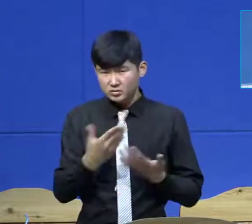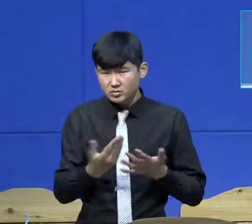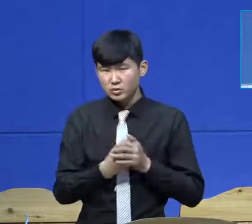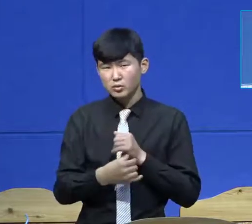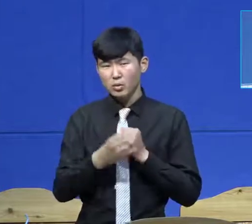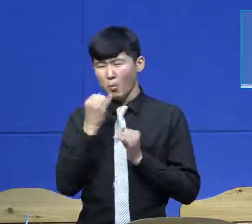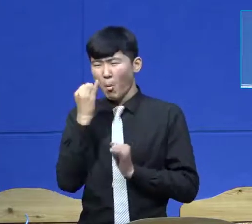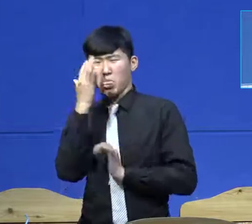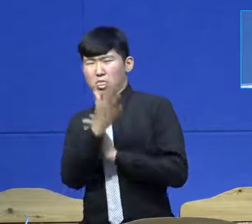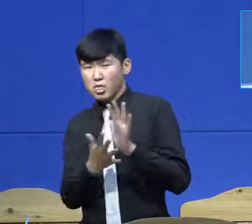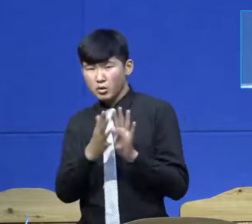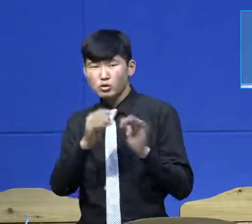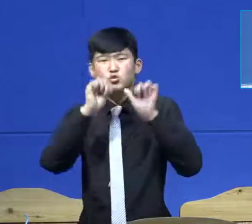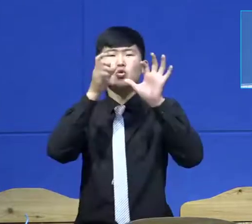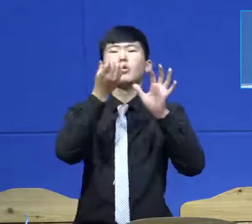муугаар ярил ирэлтэй.